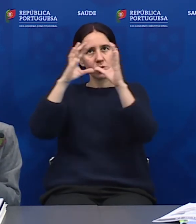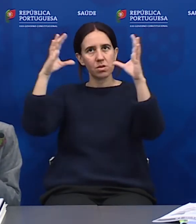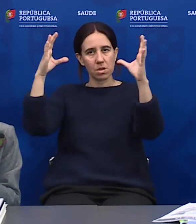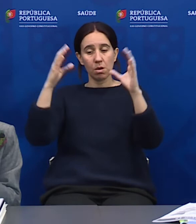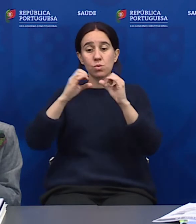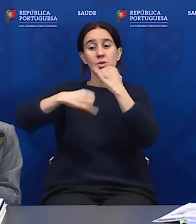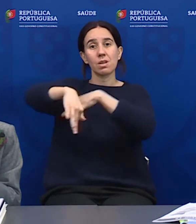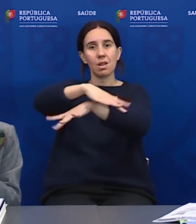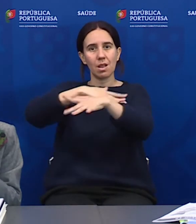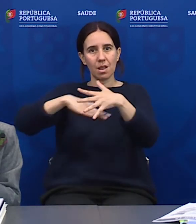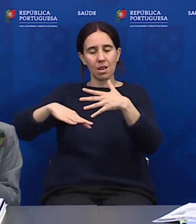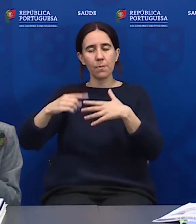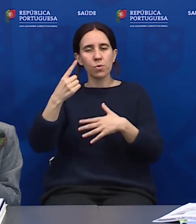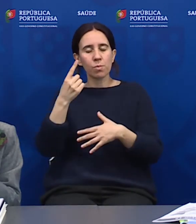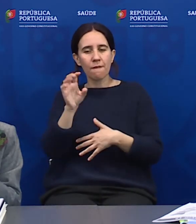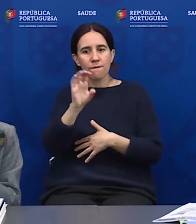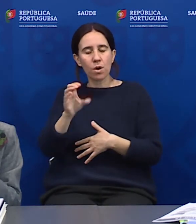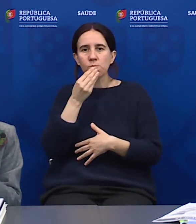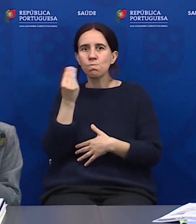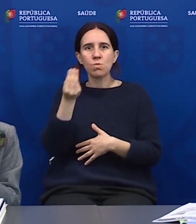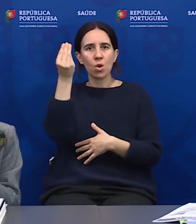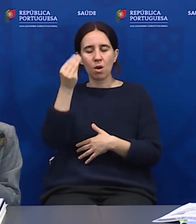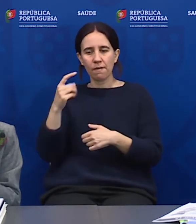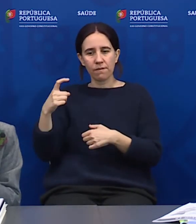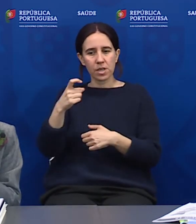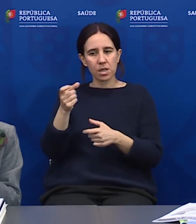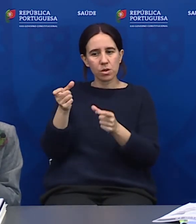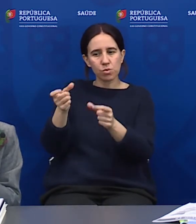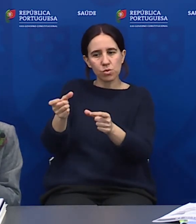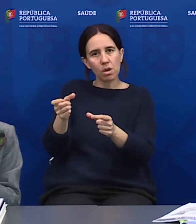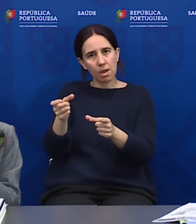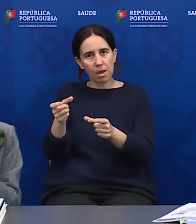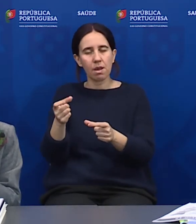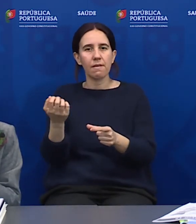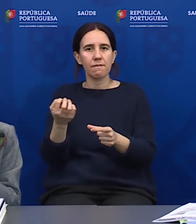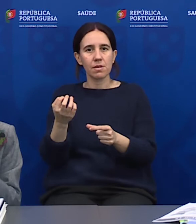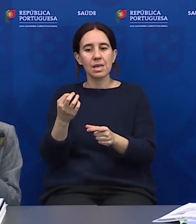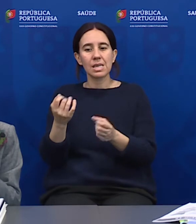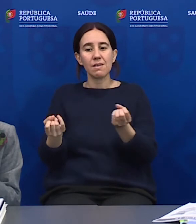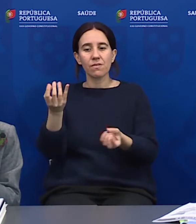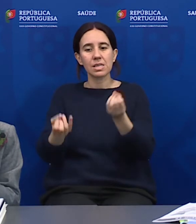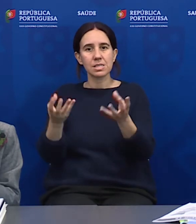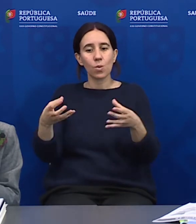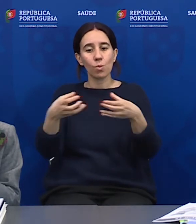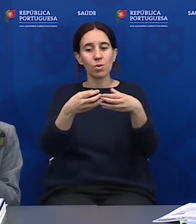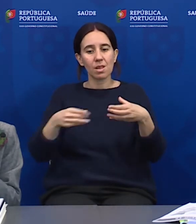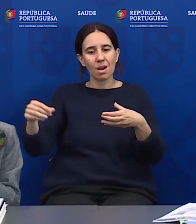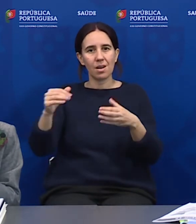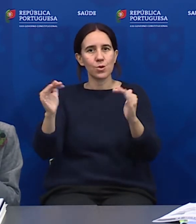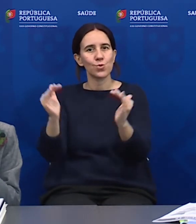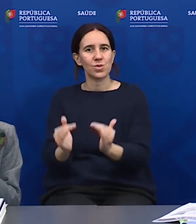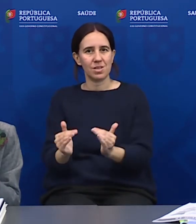enquanto sociedade, que uma das formas melhores de lidar com o vírus é reduzindo a infecção comunitária,